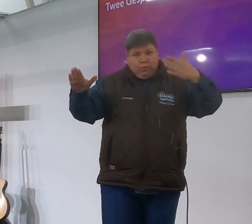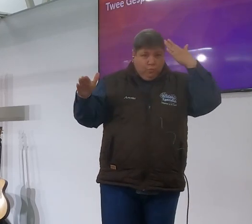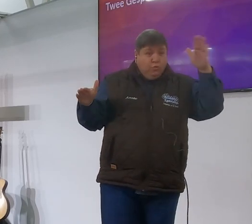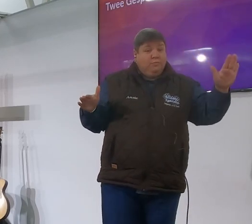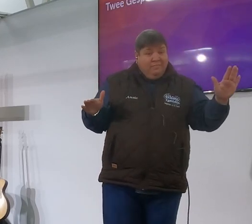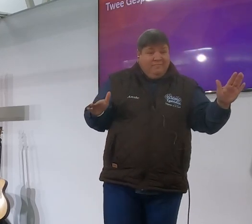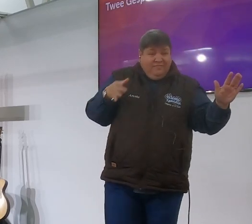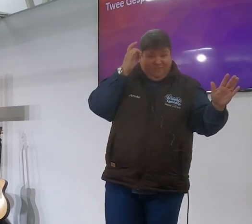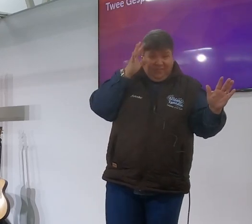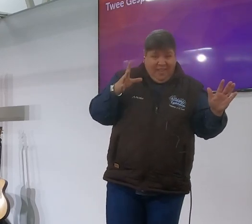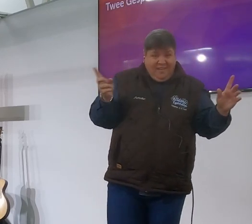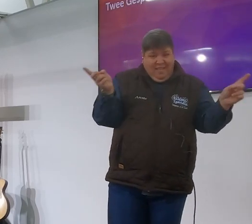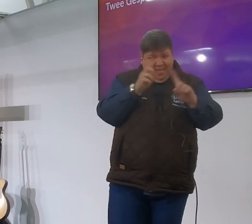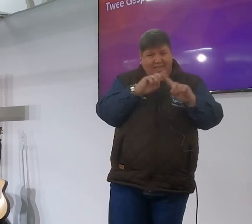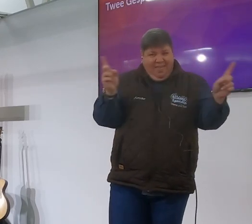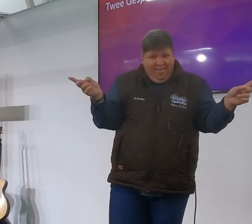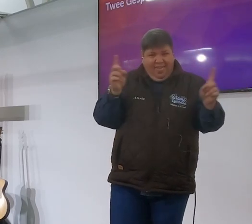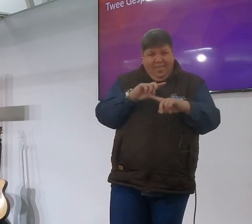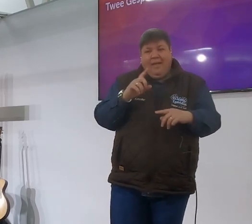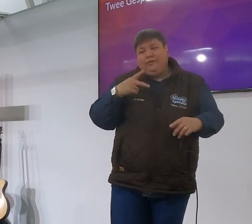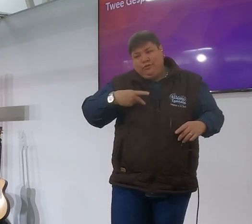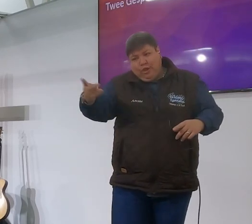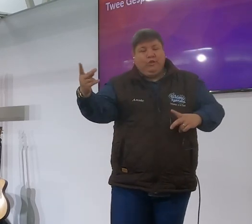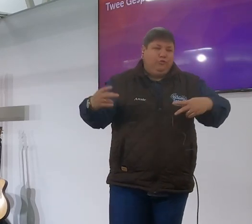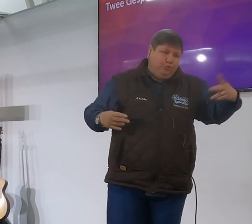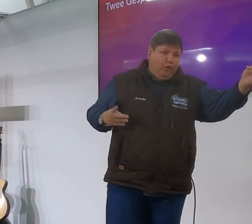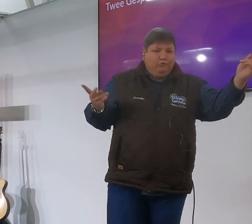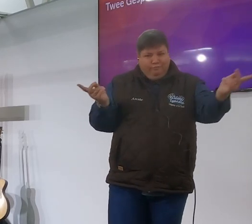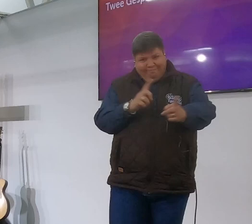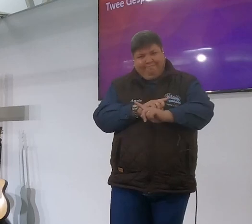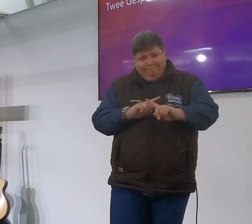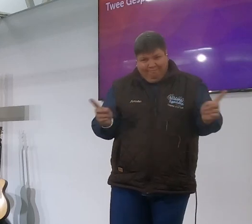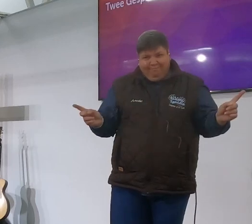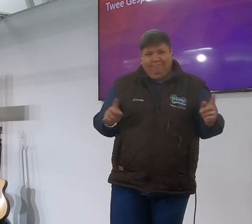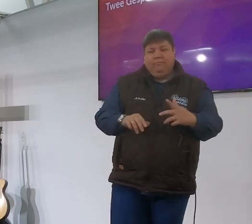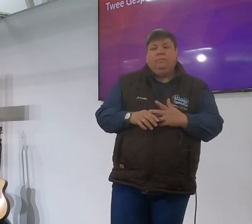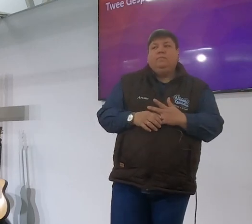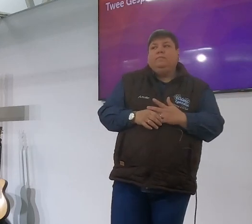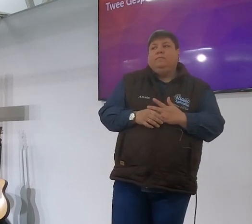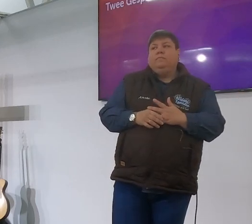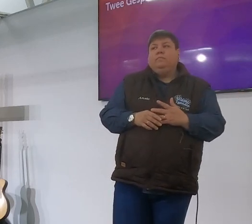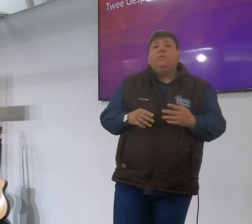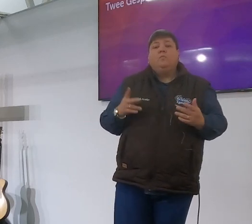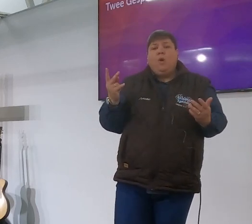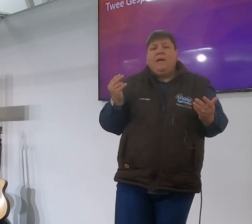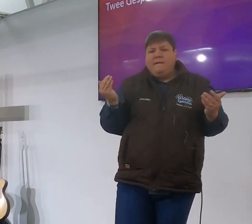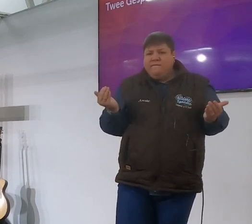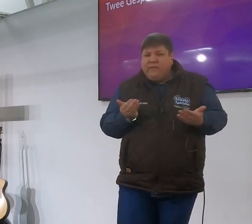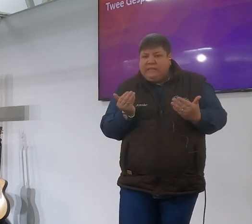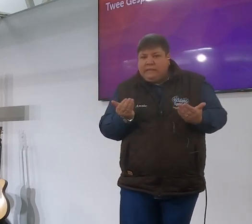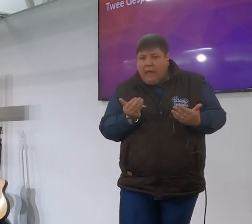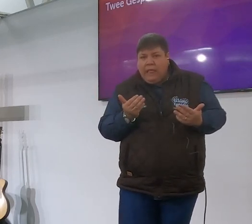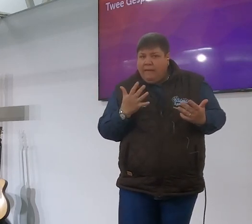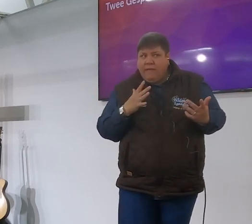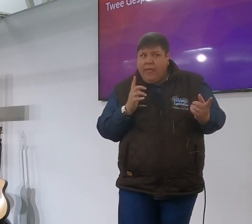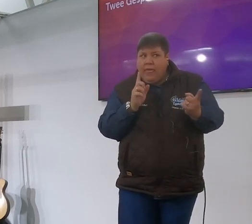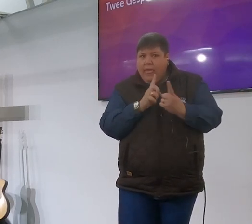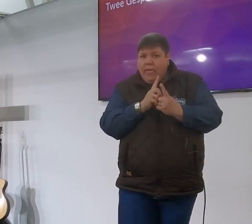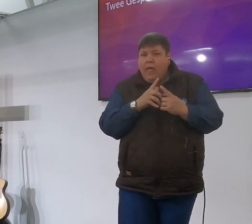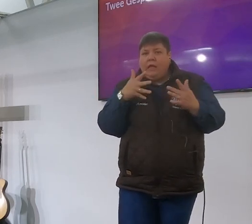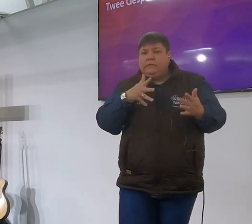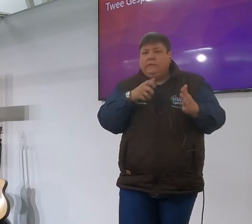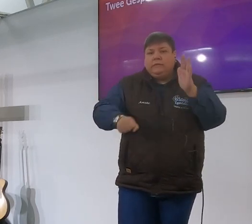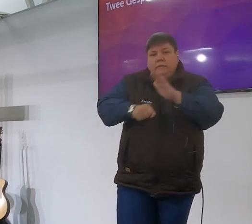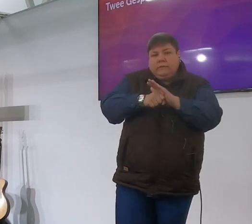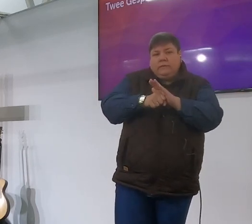baie met wat het is jy allemaal nou ek wil het he jy moet wakker wees en sien oké so dit is wat so ek dink hulle is ook nou voorzichtig van mekaar hulle wil nie met mekaar gaan praat nie en hulle het iemand in